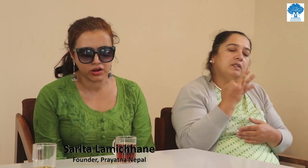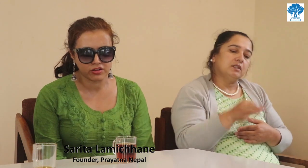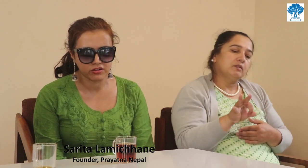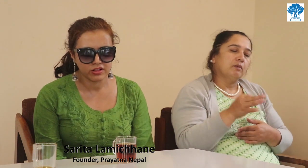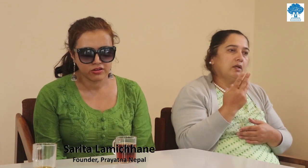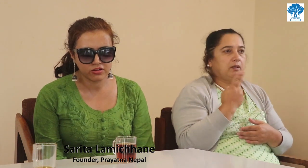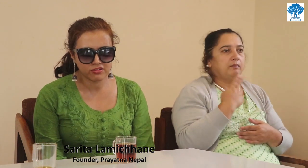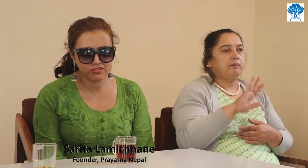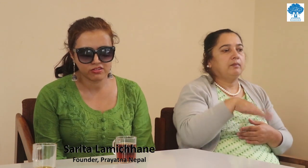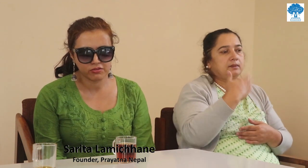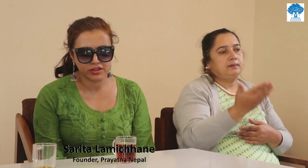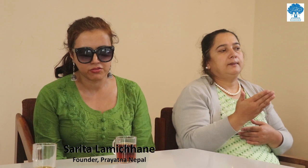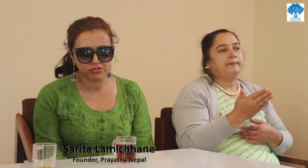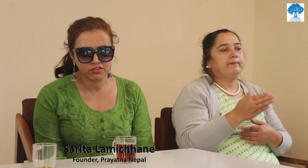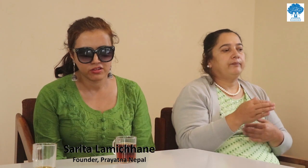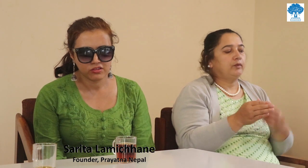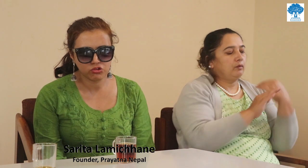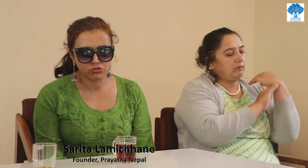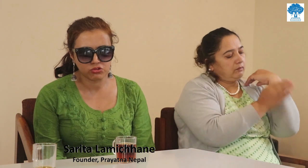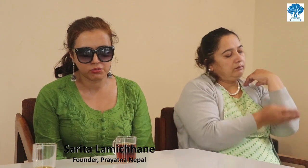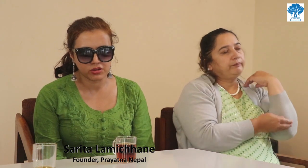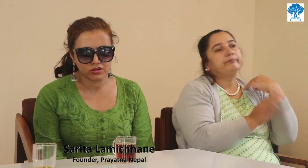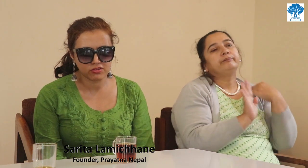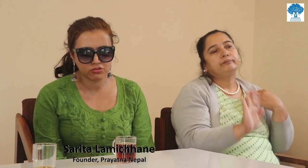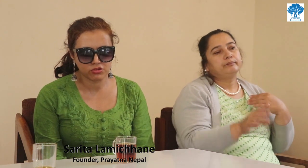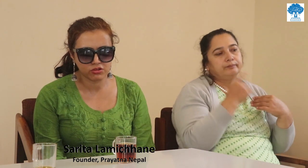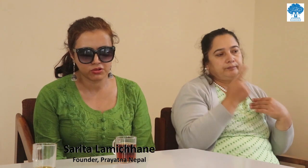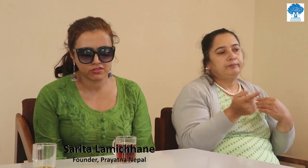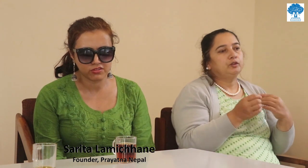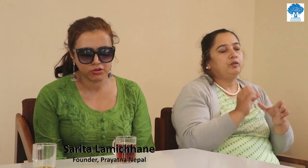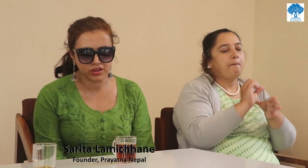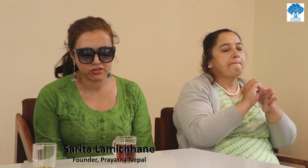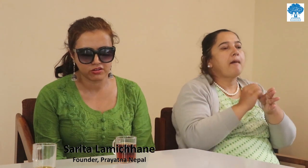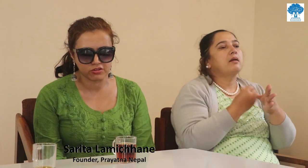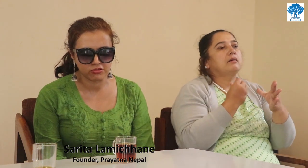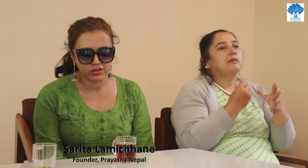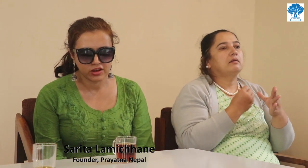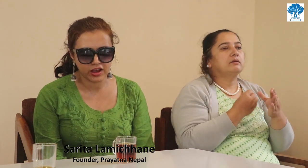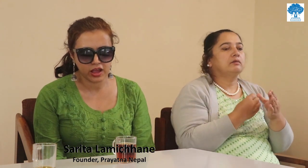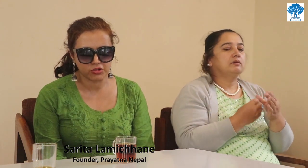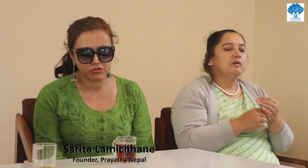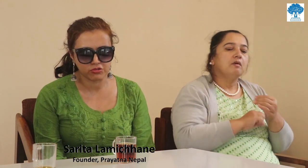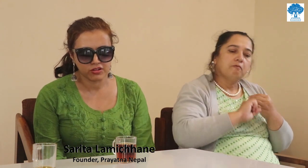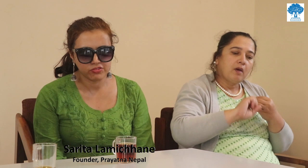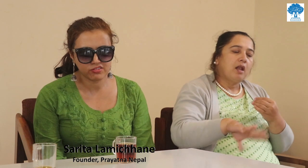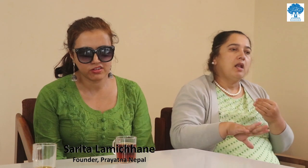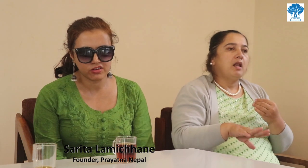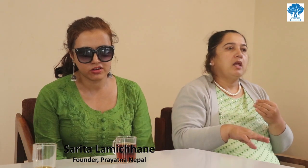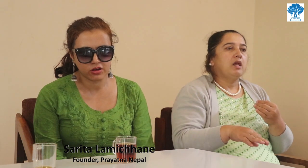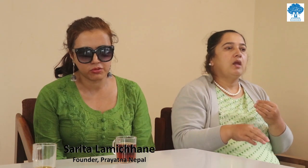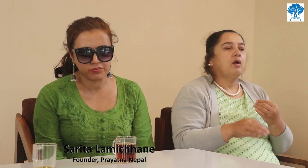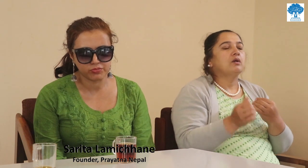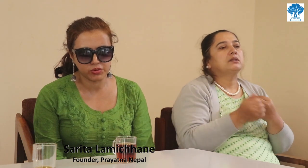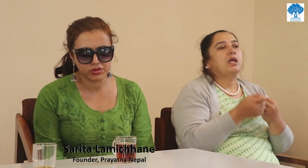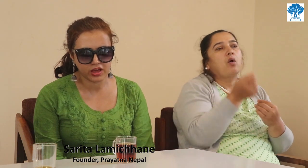महिनावारी भएर अनिश्चित गर्भधान हुन्छ, त्यो हुन्छ भनेर चाहिँ जुन जबरजस्ती बन्धकरणहरूका कामहरू, त्यसै